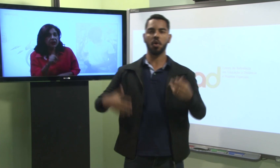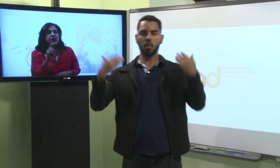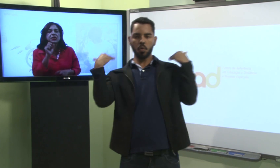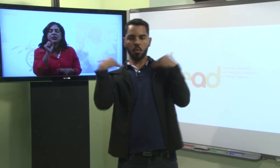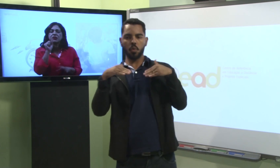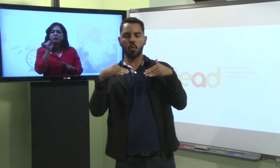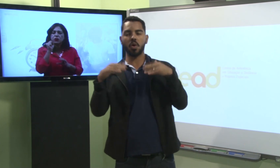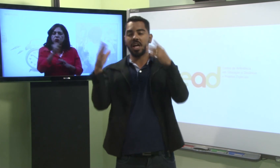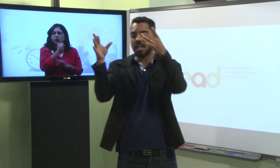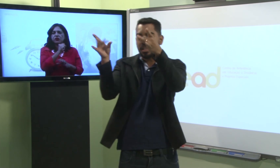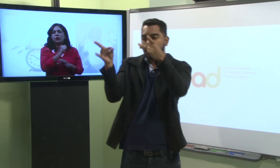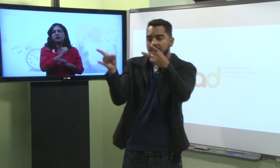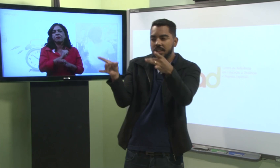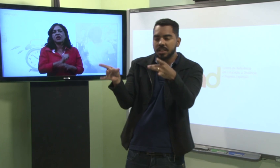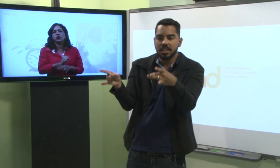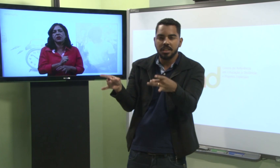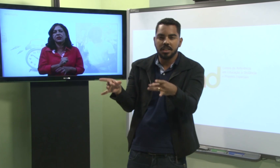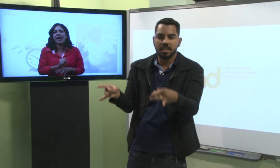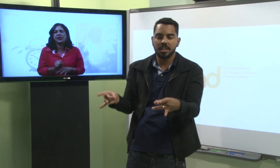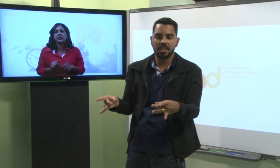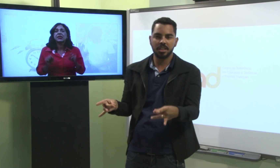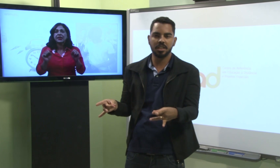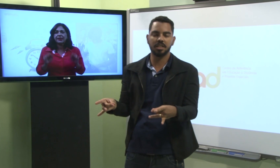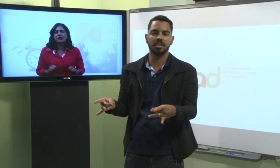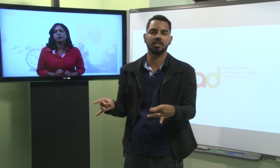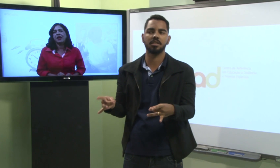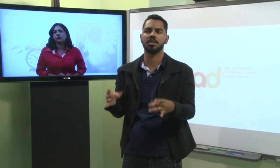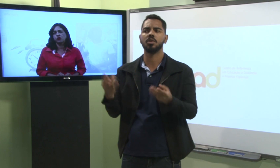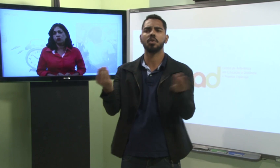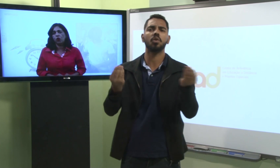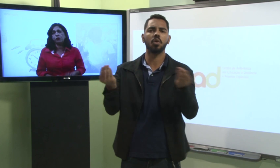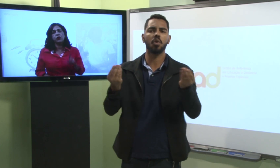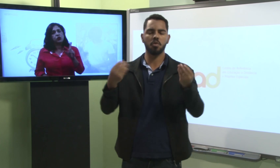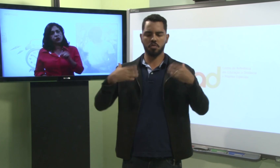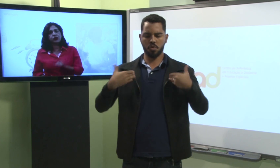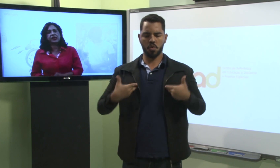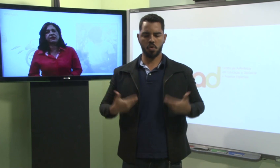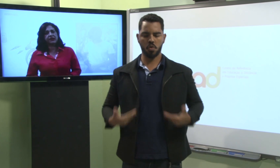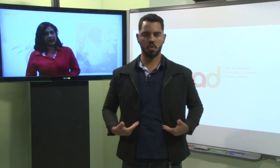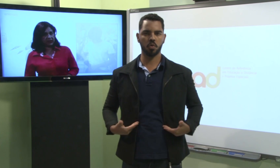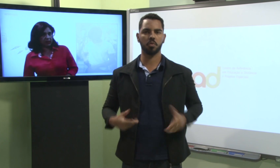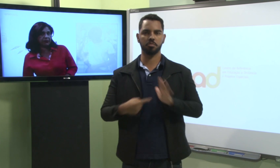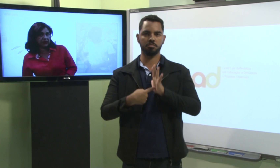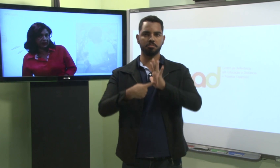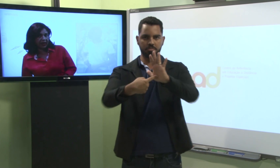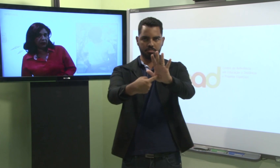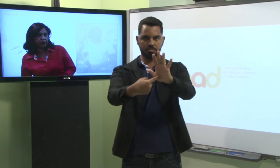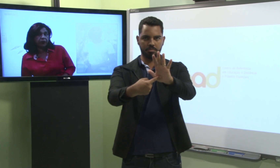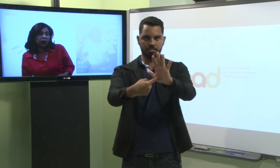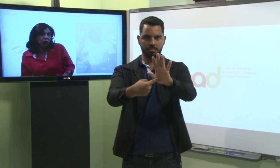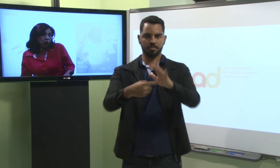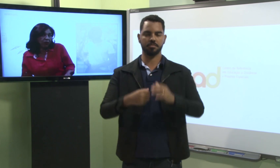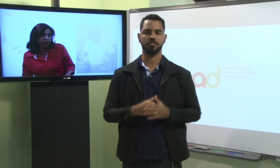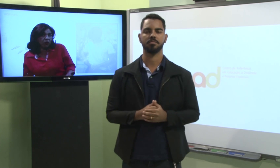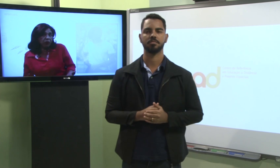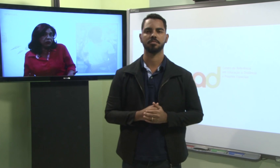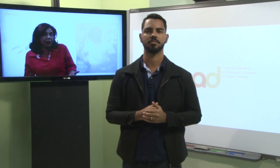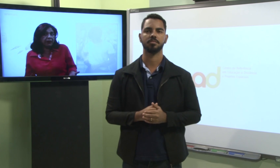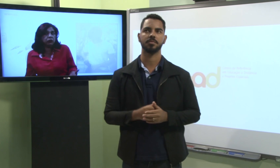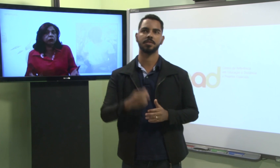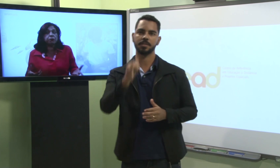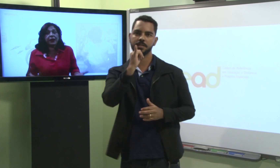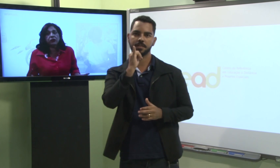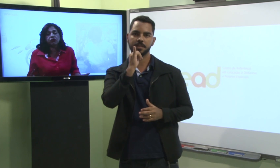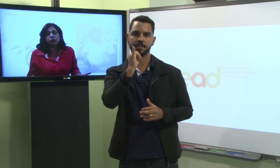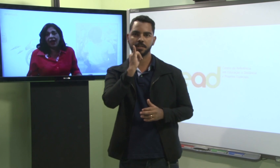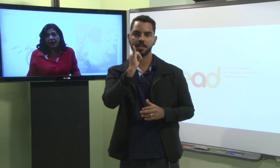minuciosas, que esmiuçam as particularidades das partes dos corpos dos seres que está sendo representado, como a forma e o tamanho